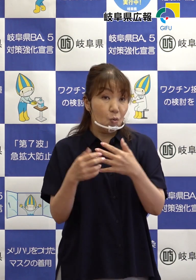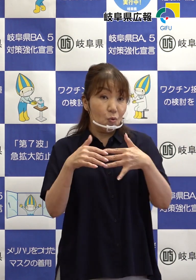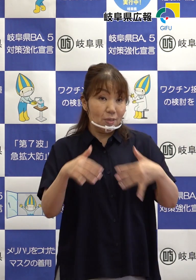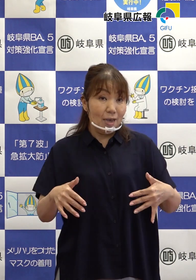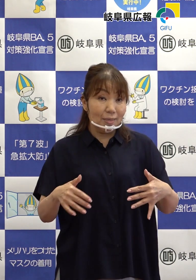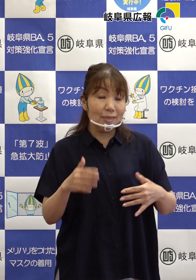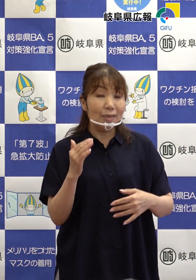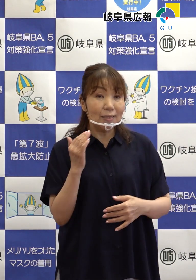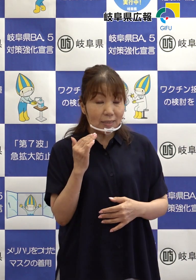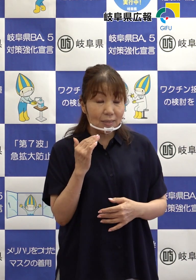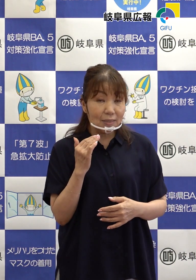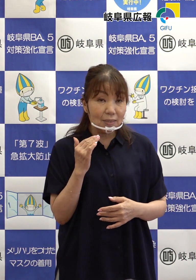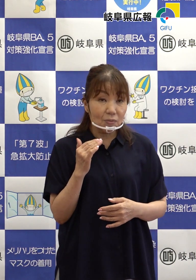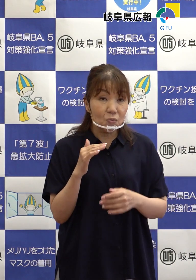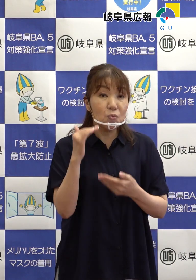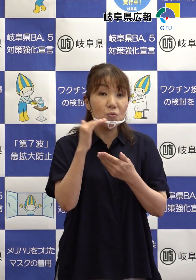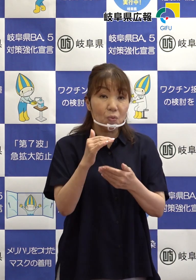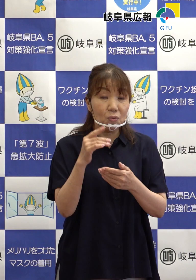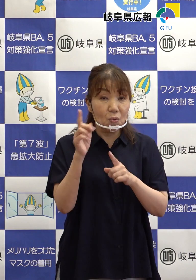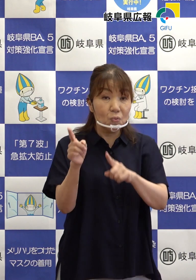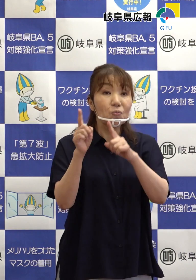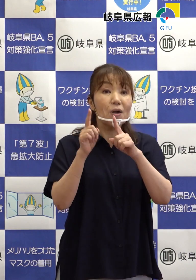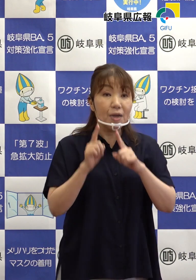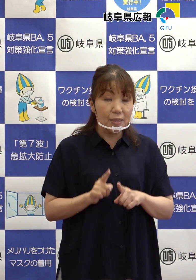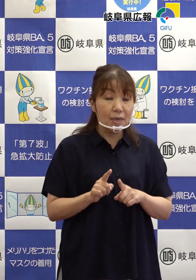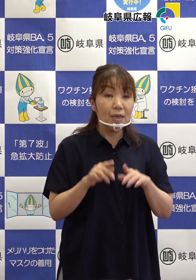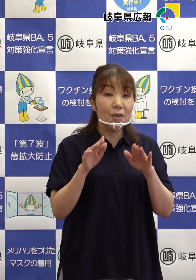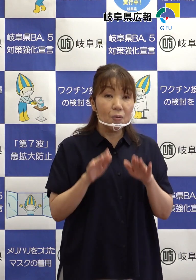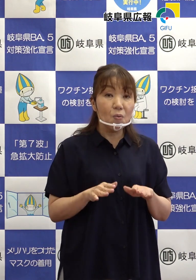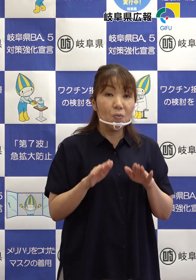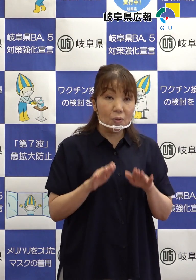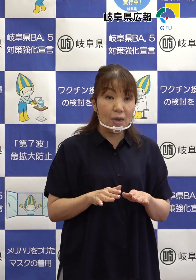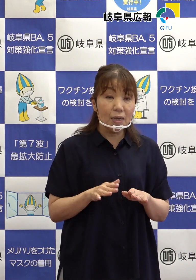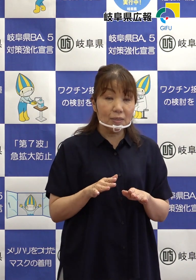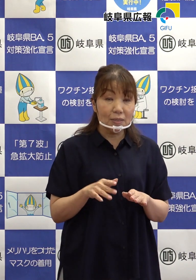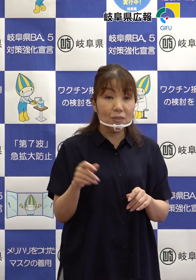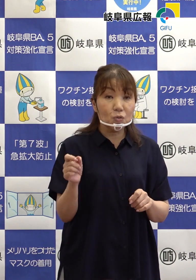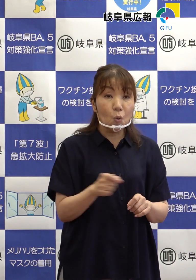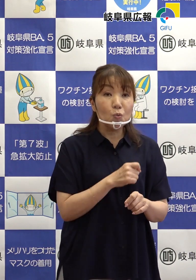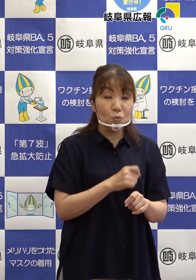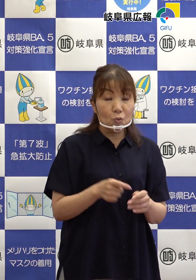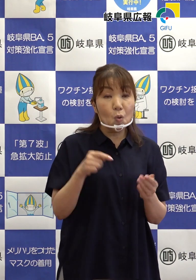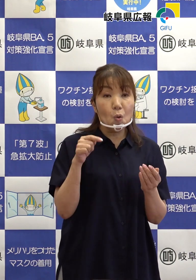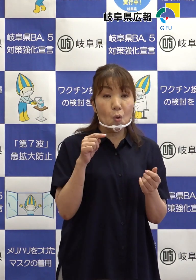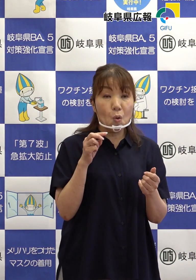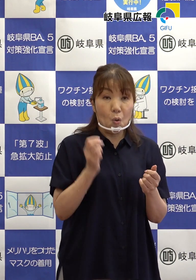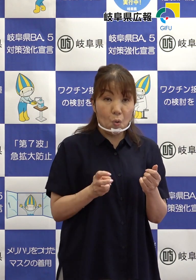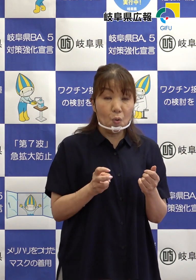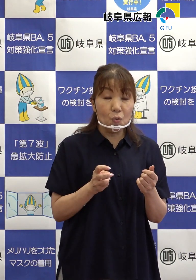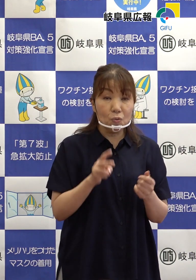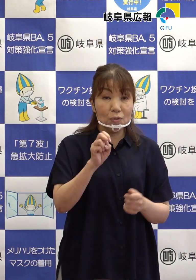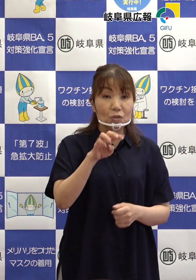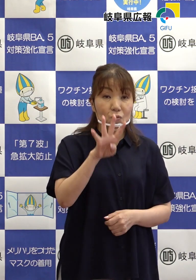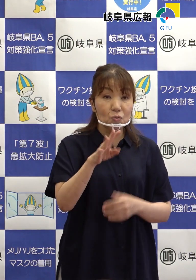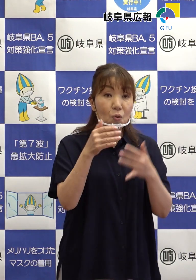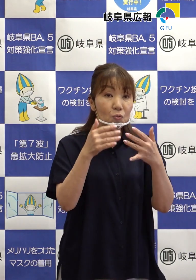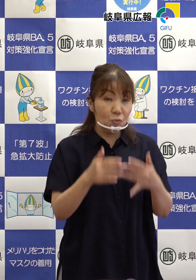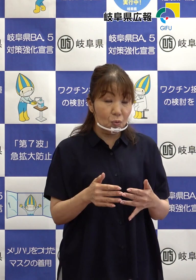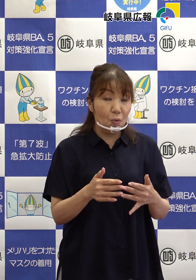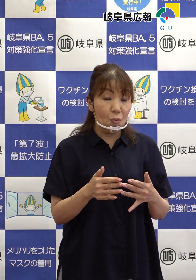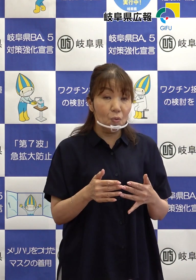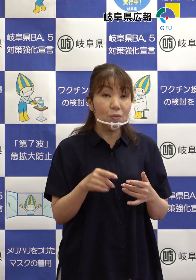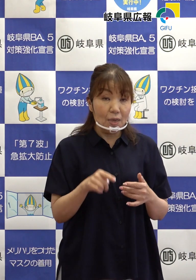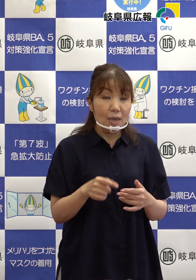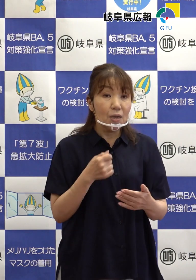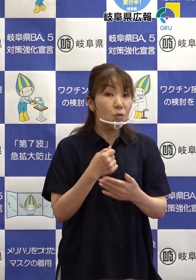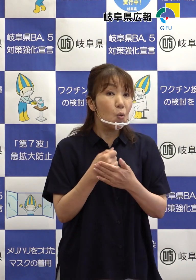機器ということを踏まえてまぁ今回特措法の24条休場ということで協力要請ということが